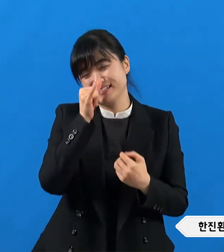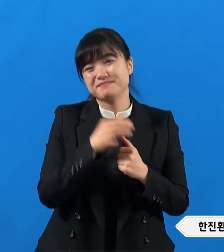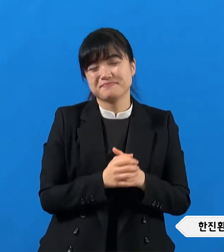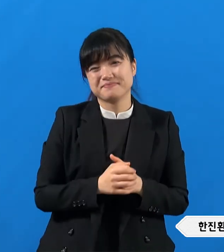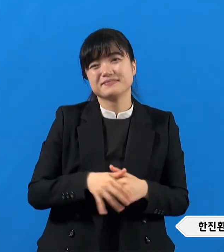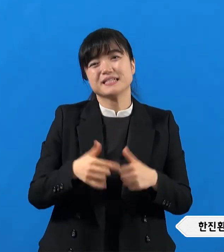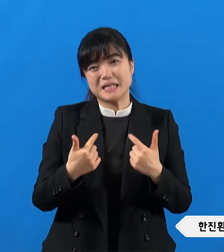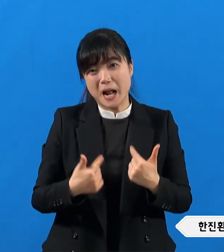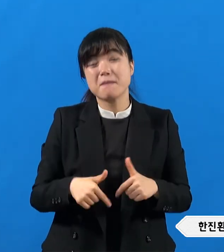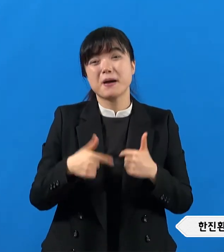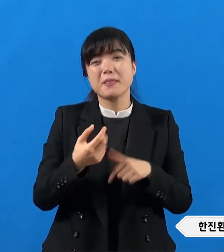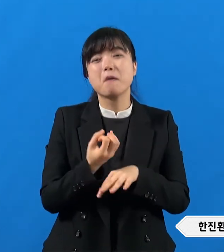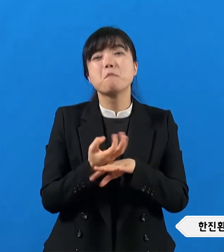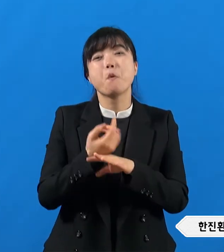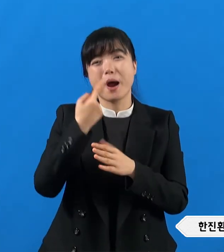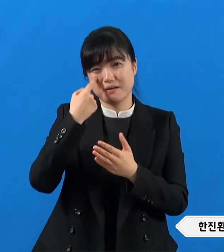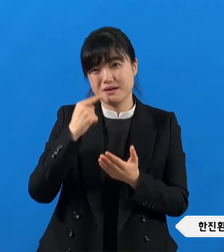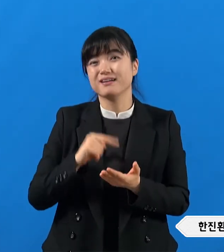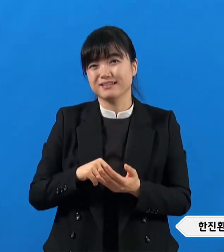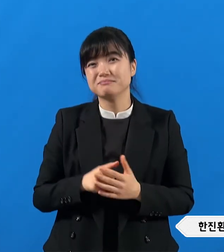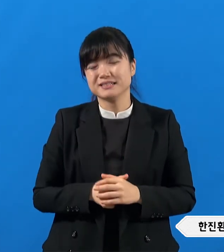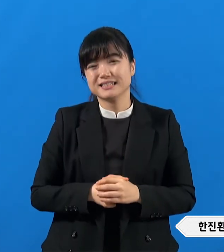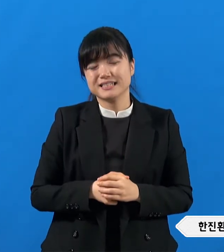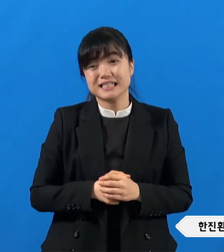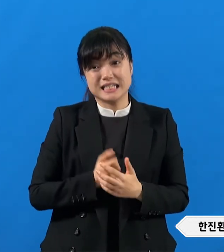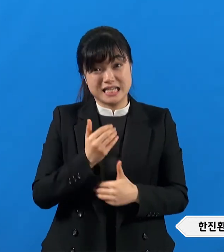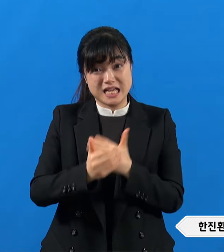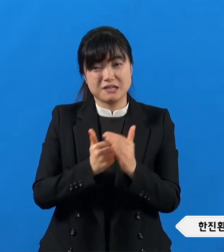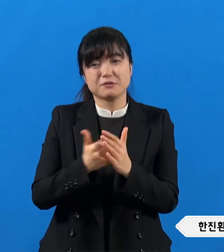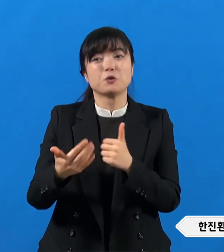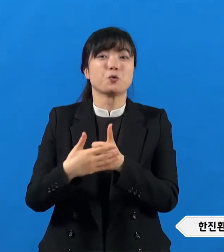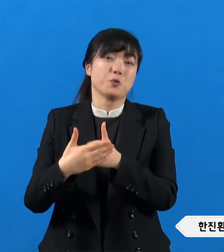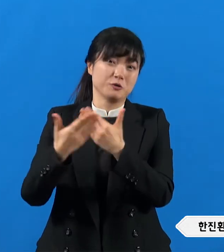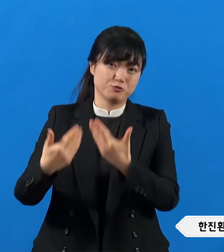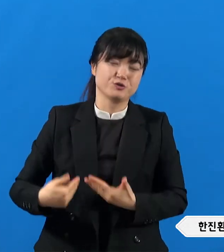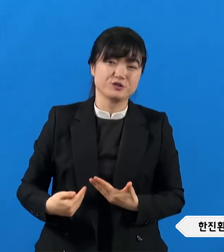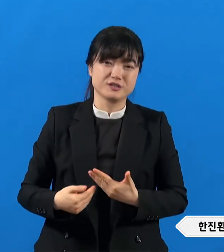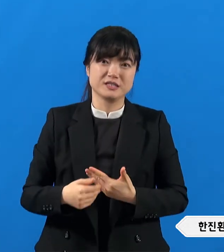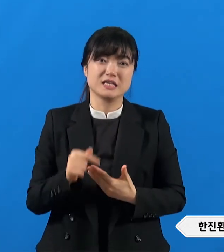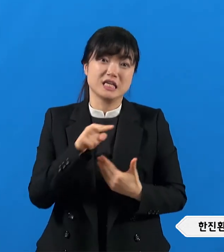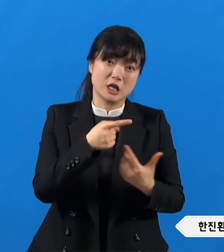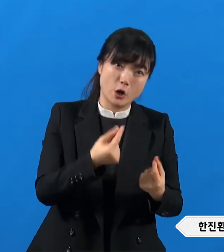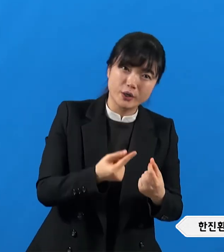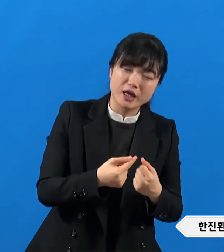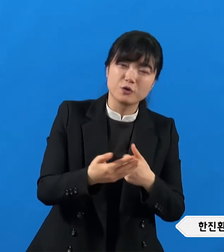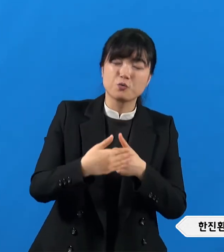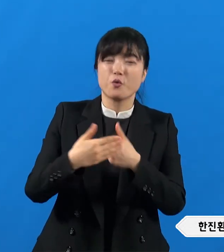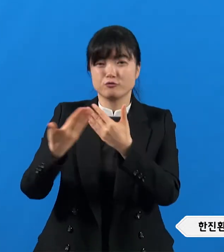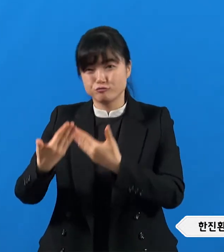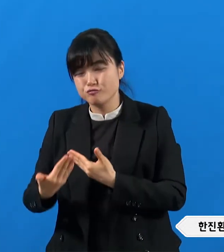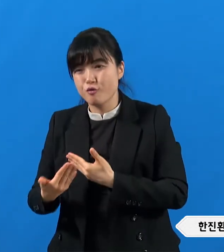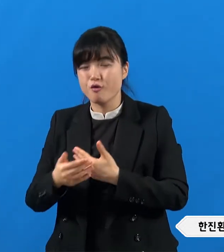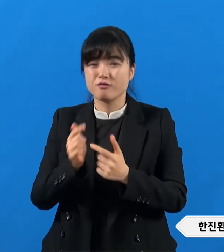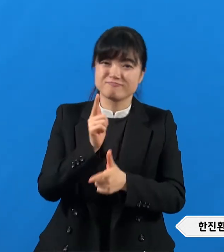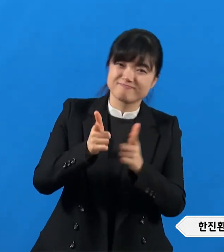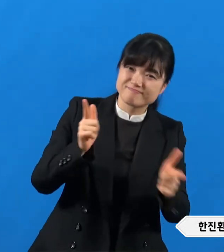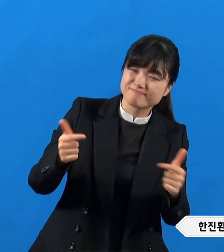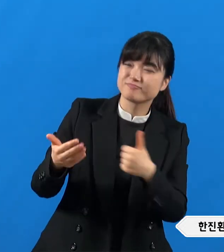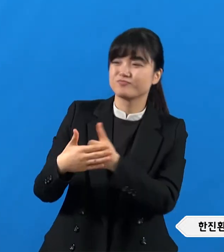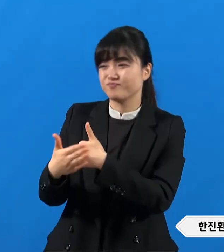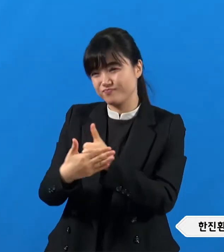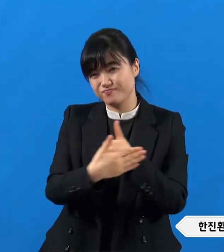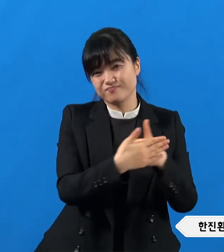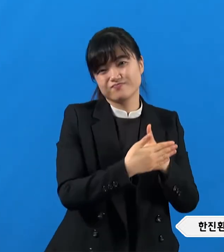날마다 보화를 만납니다. 하나님께서 도와주시고, 이렇게 도와주시고 저렇게 도와주시고, 그래서 여기서도 보화가